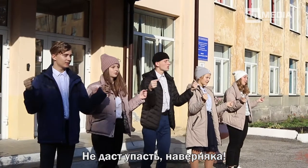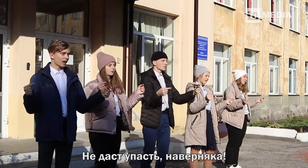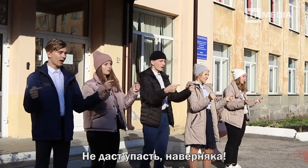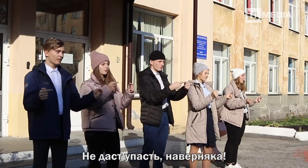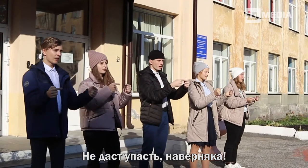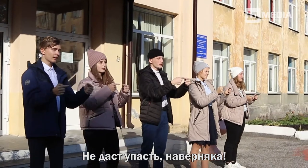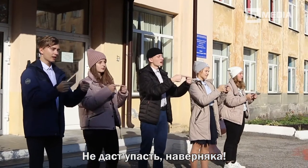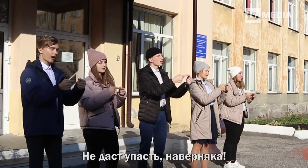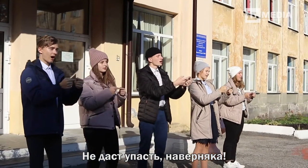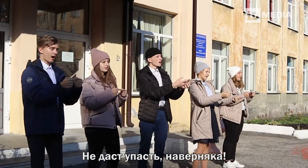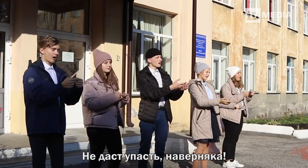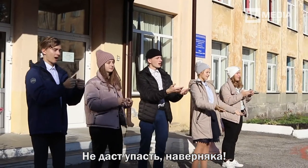упасть наверняка.